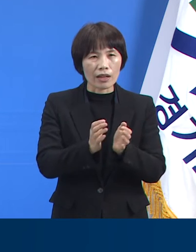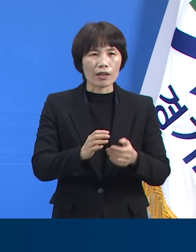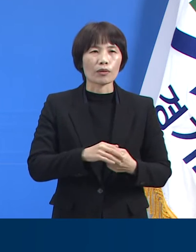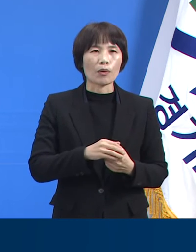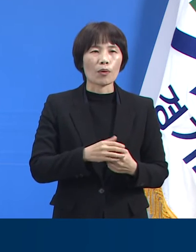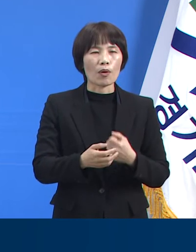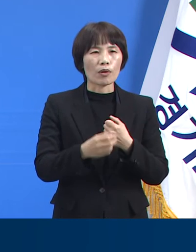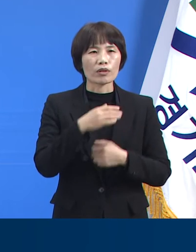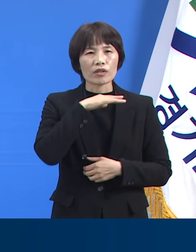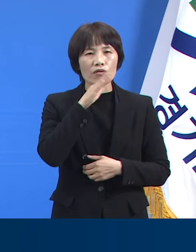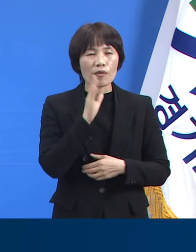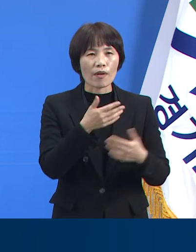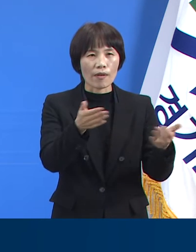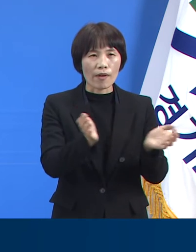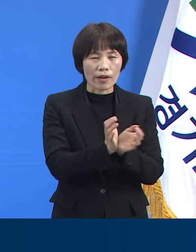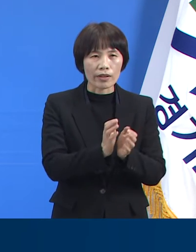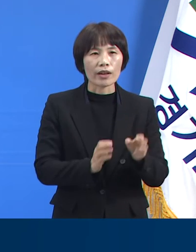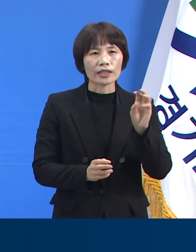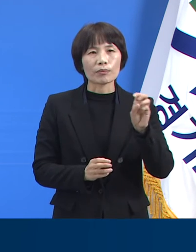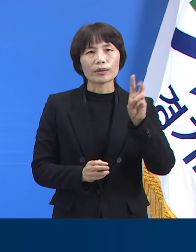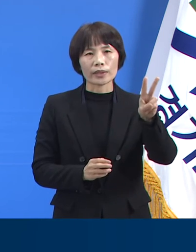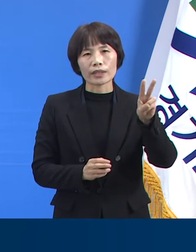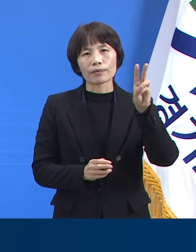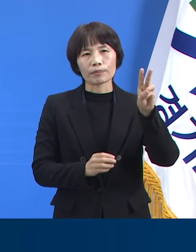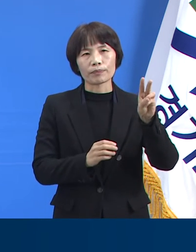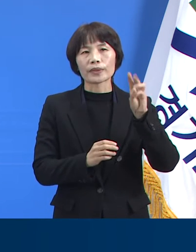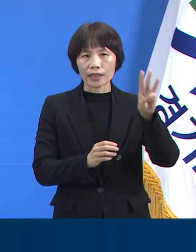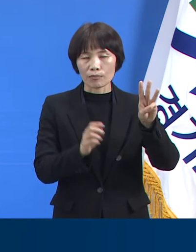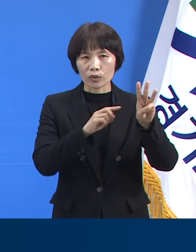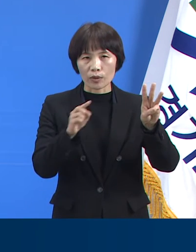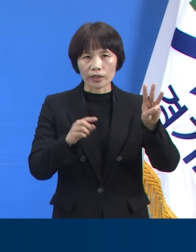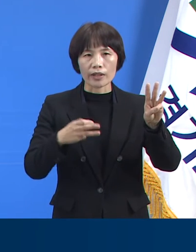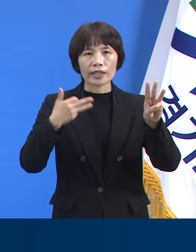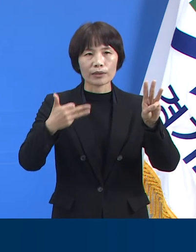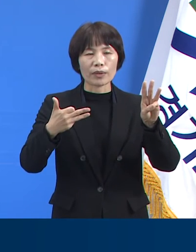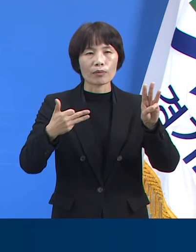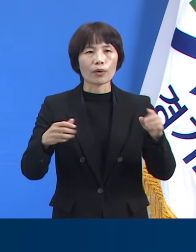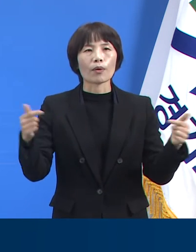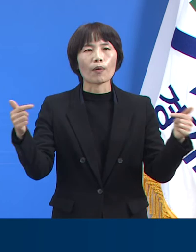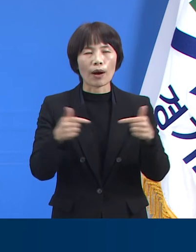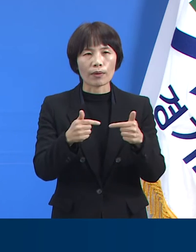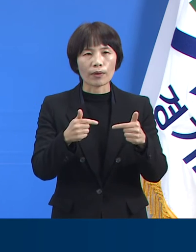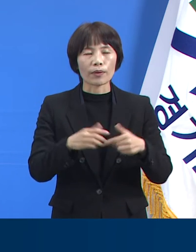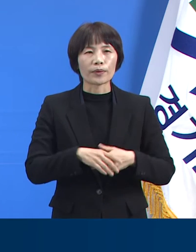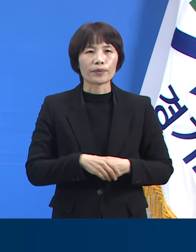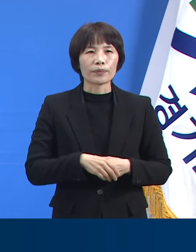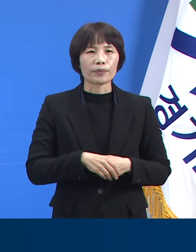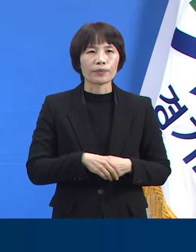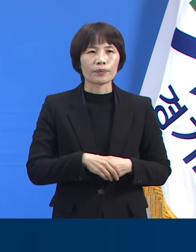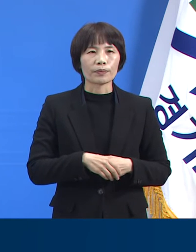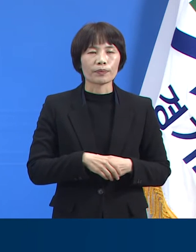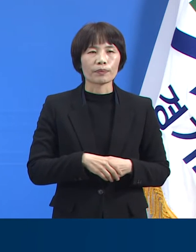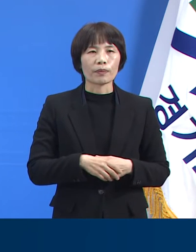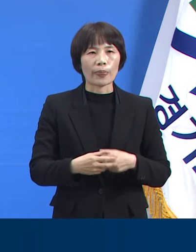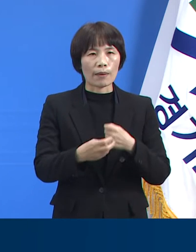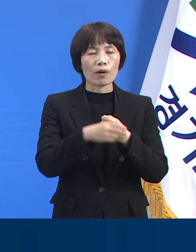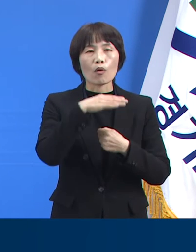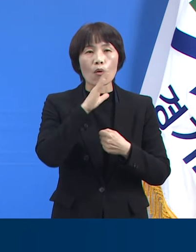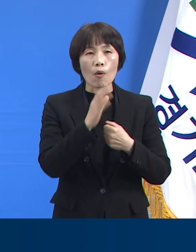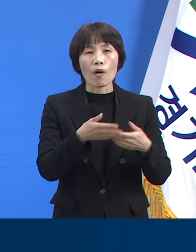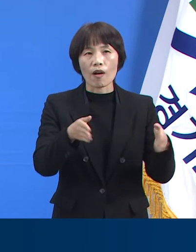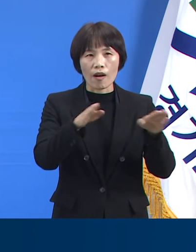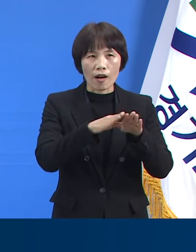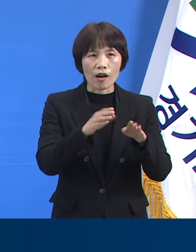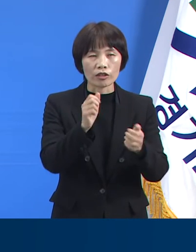관련은 11월 1주차 33%에서 18%로 감소하였습니다. 요양병원, 요양시설과